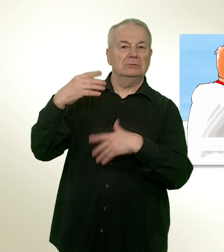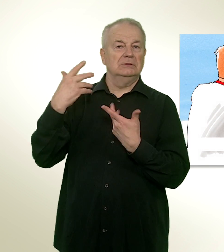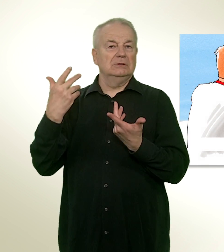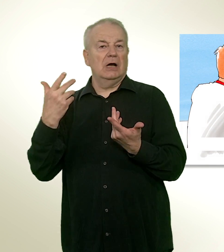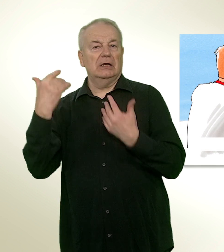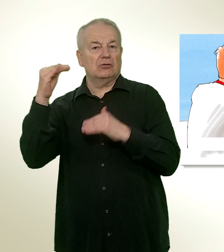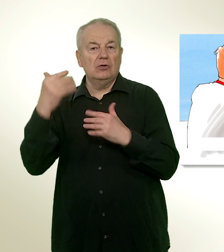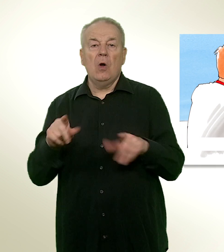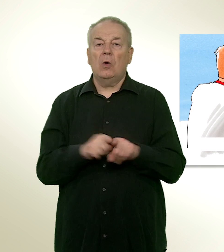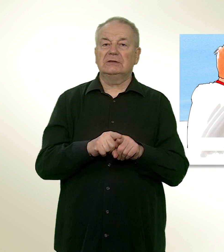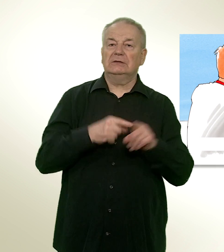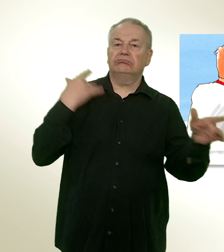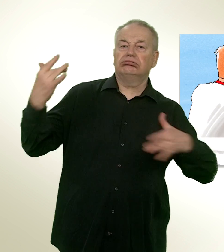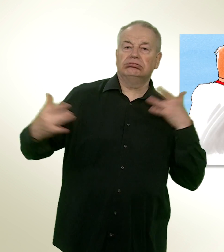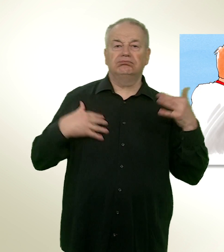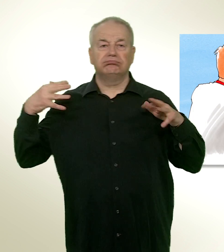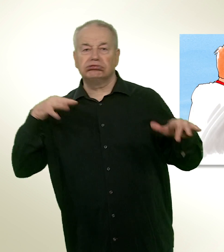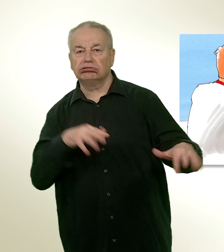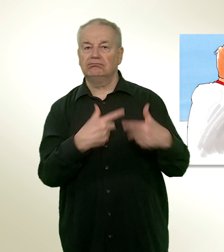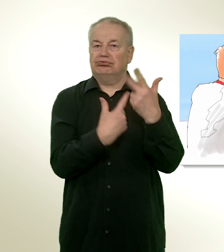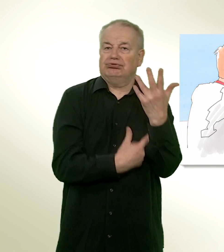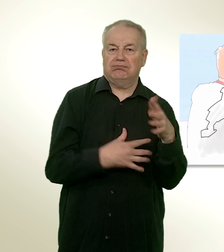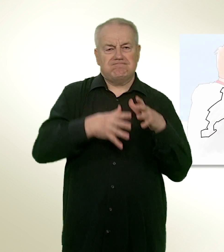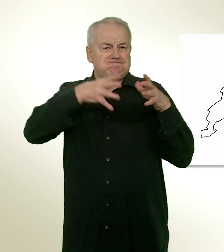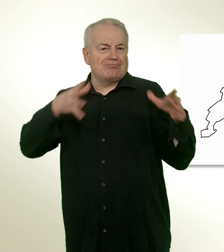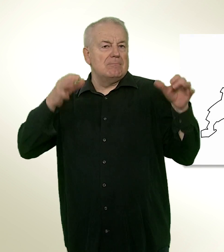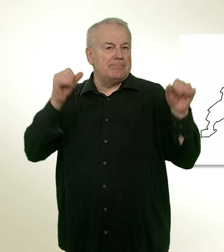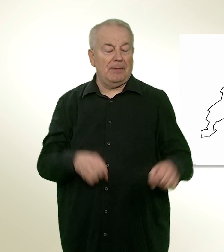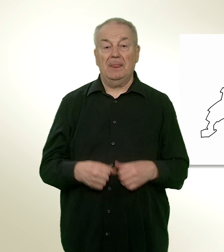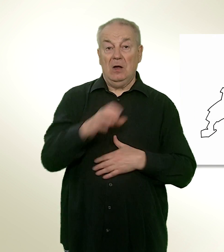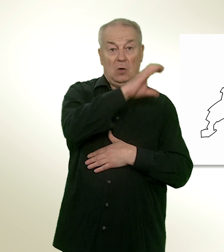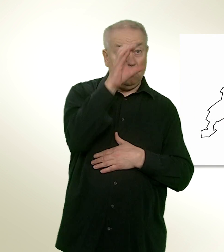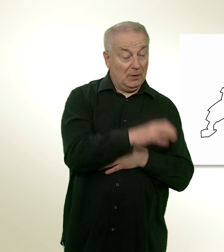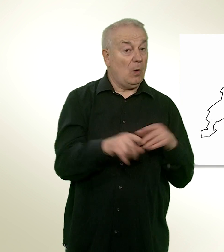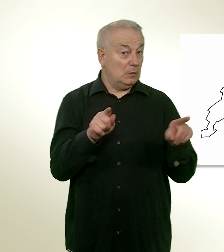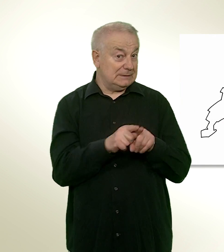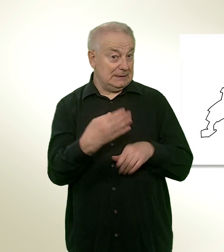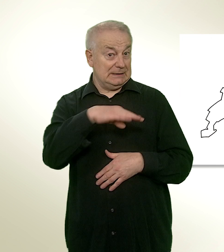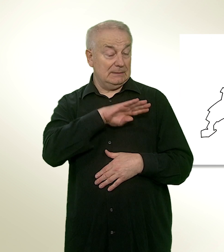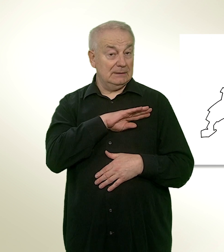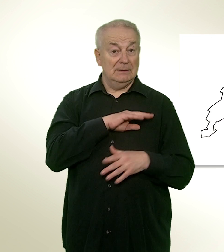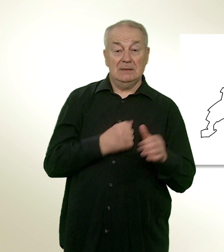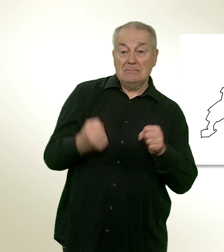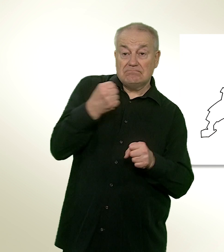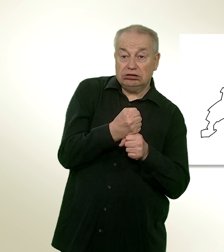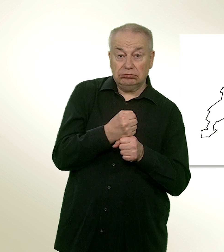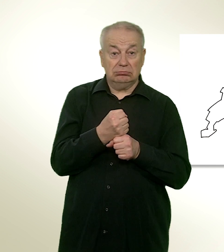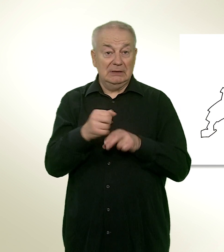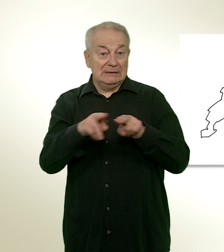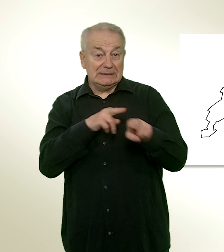la tenue de manifestations de grande ampleur. La Confédération a aussi été chargée d'assurer la mise en place d'un système de